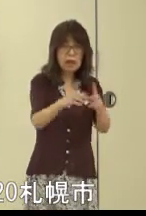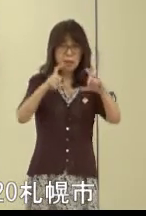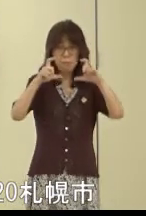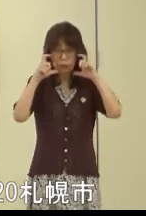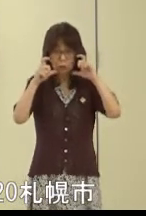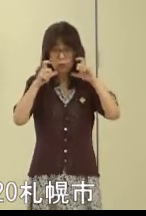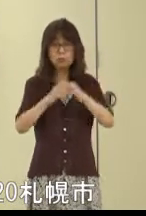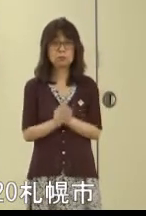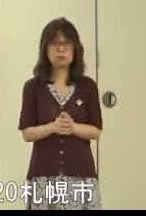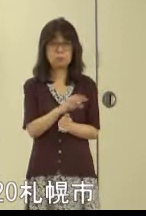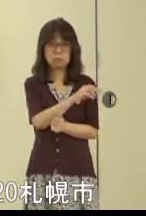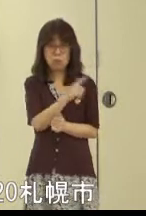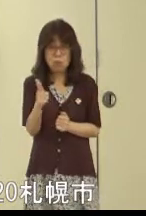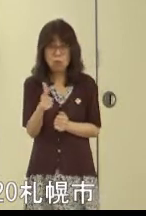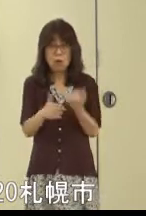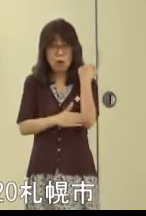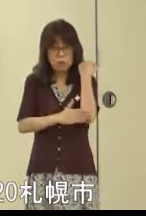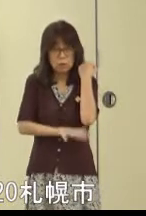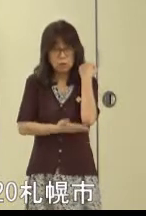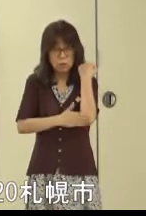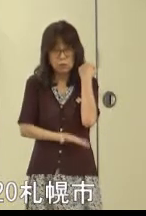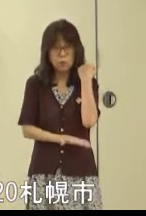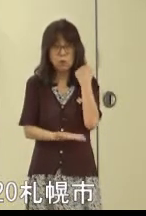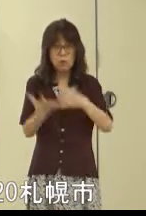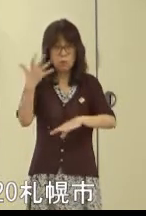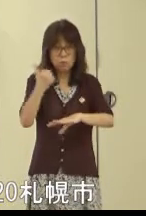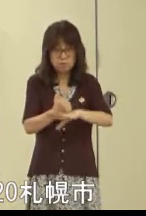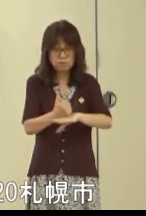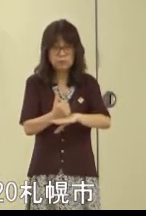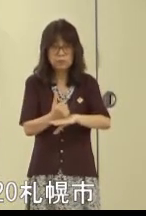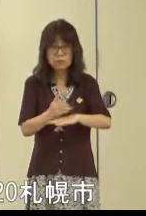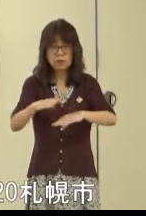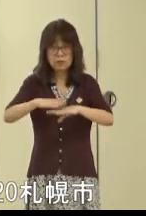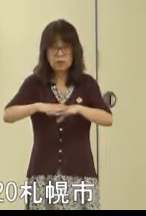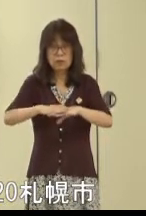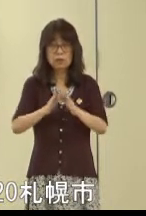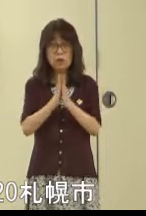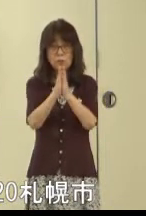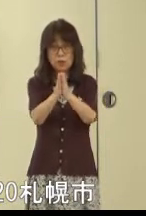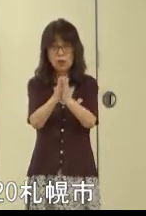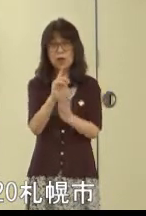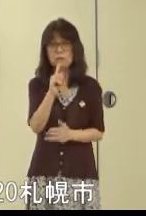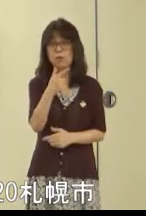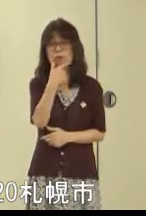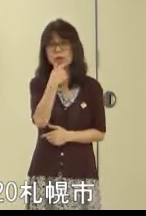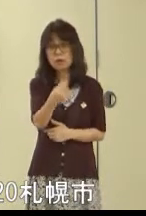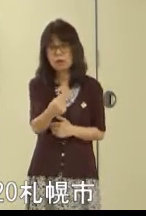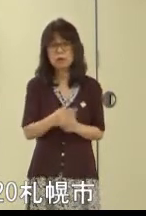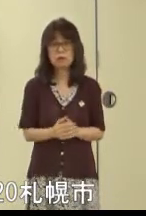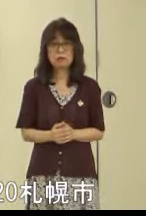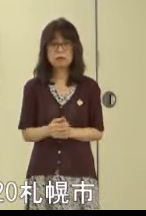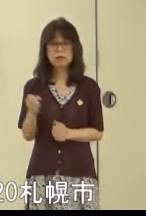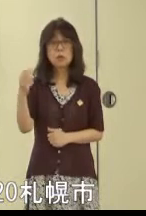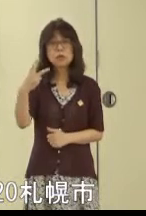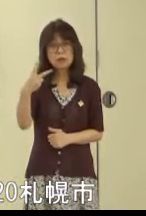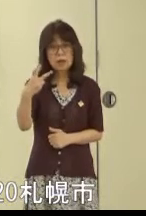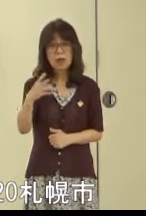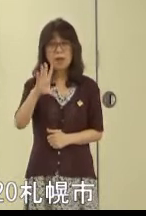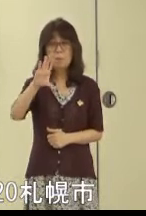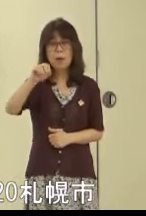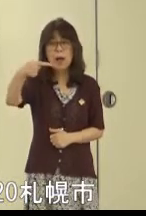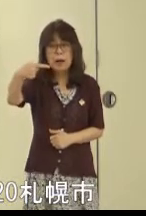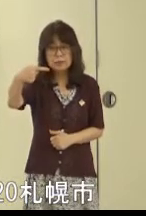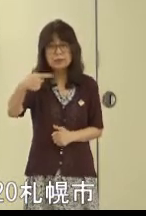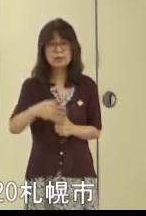の取り組みを重ねてお願いを申し上げたいと思いますそして万が一